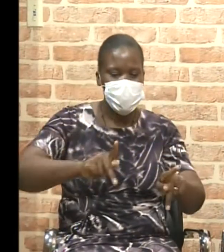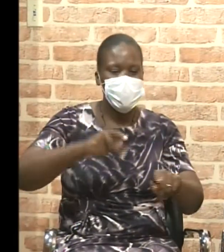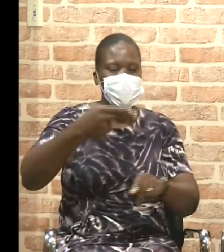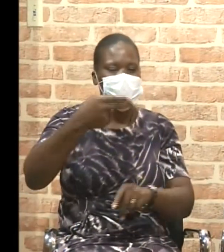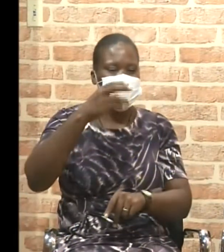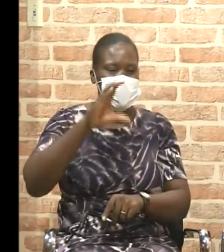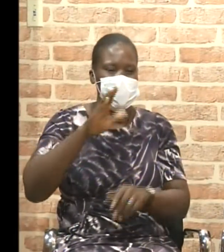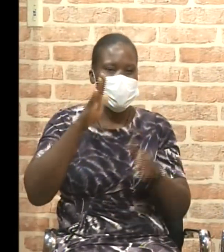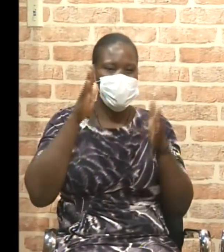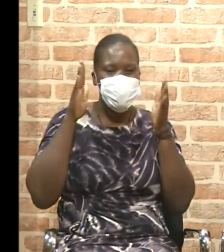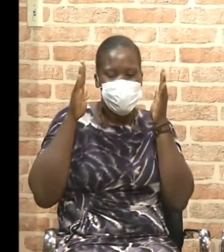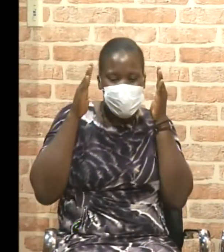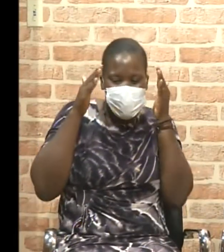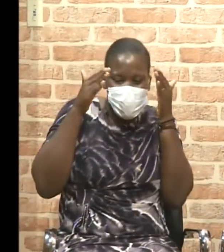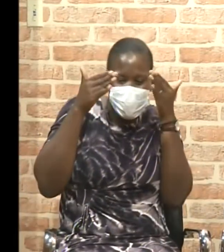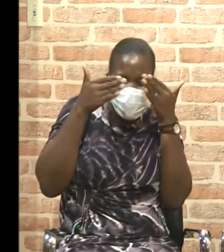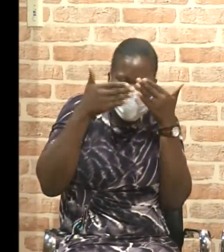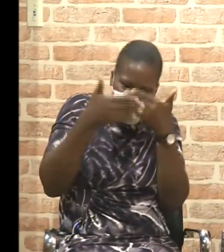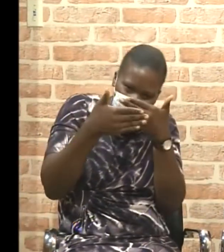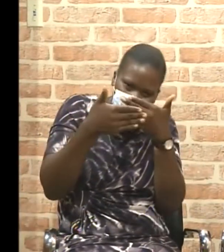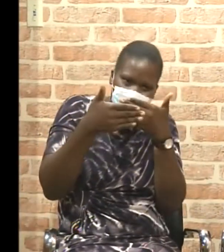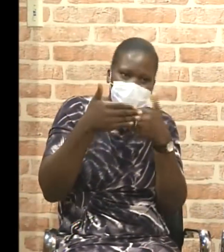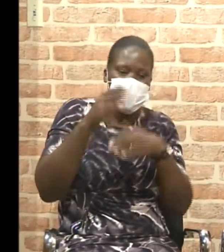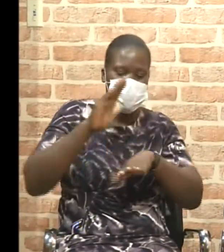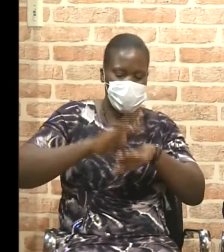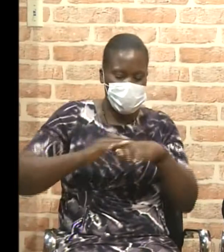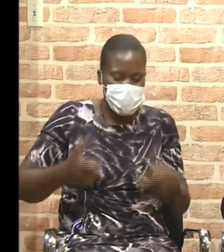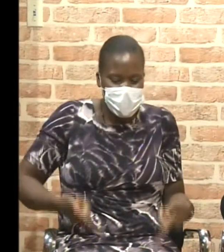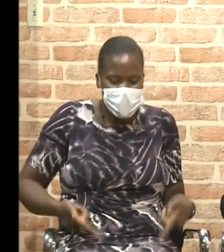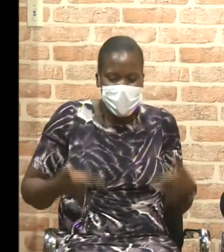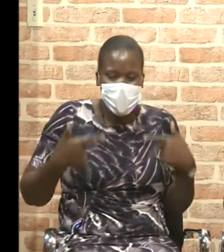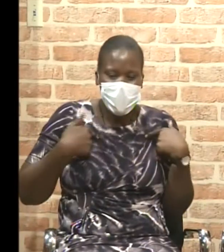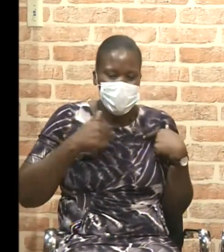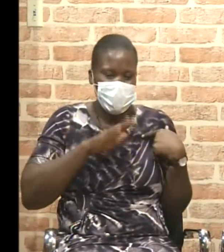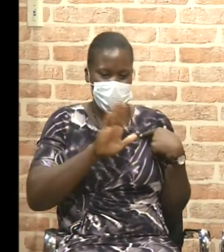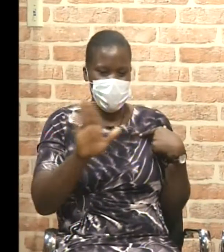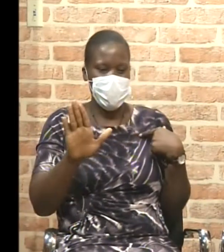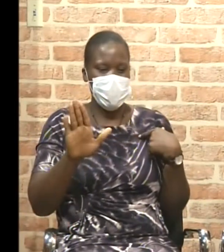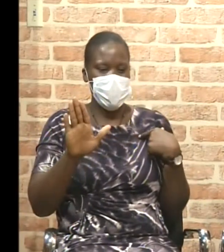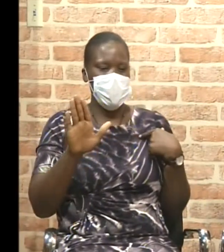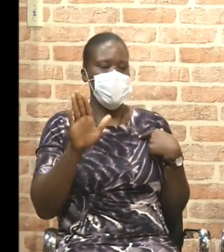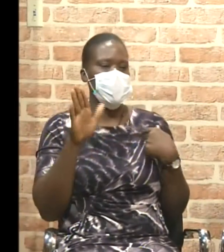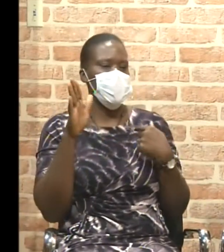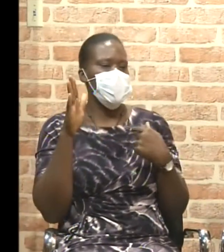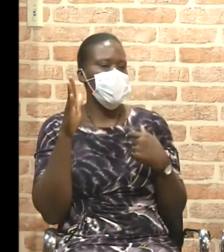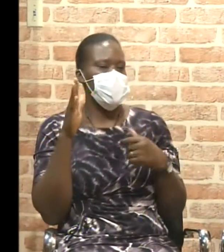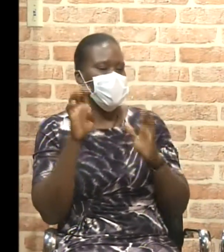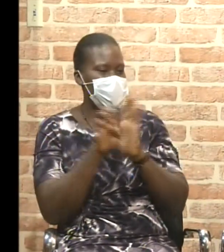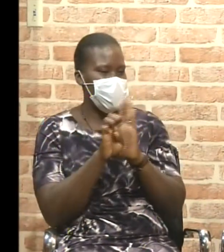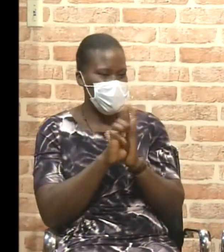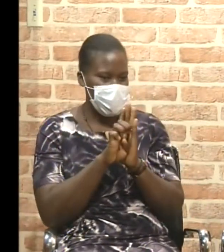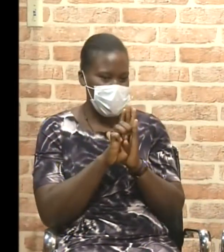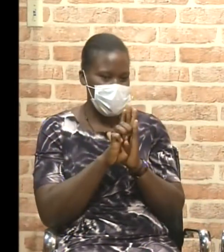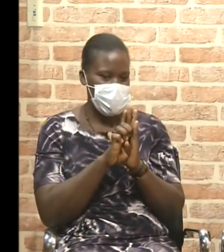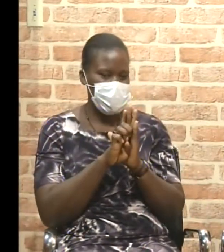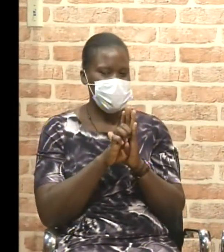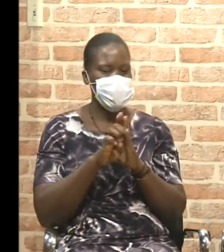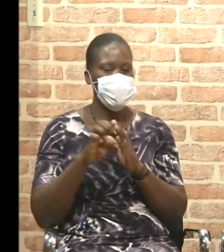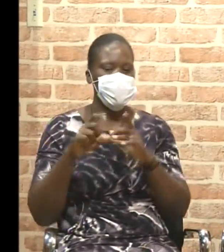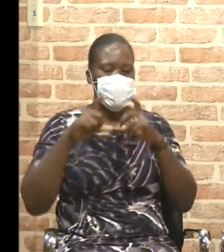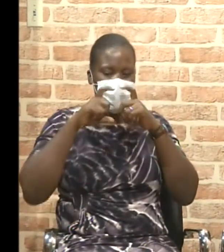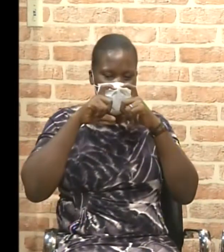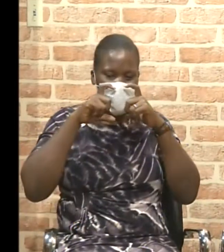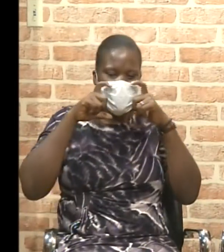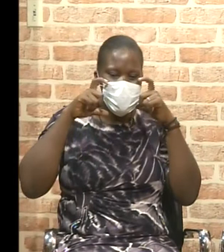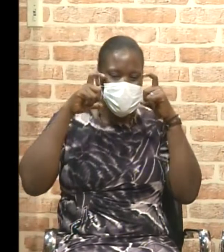masque donc tout masque yo pas donc ça c'est au moins défi Covid là. Avec une série de monde qui